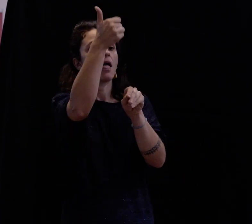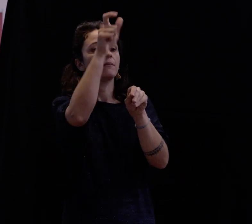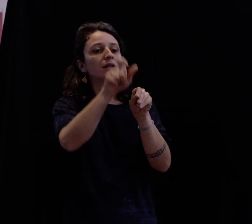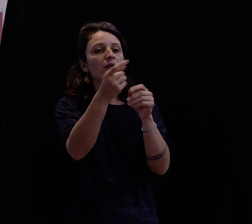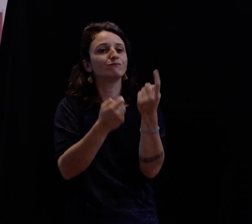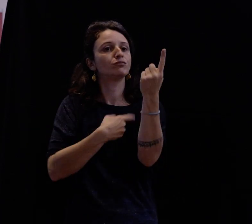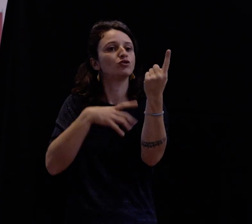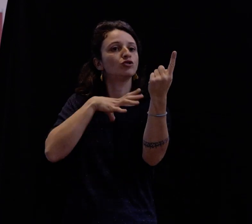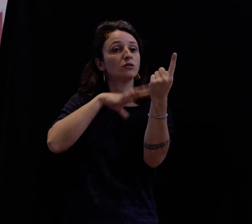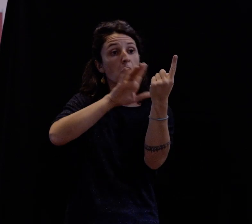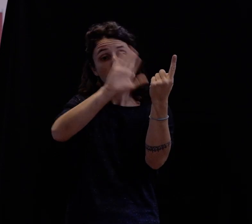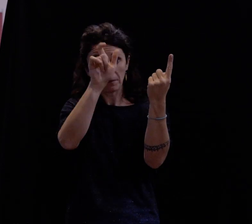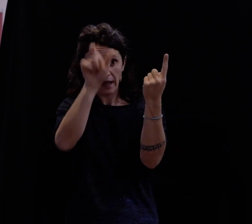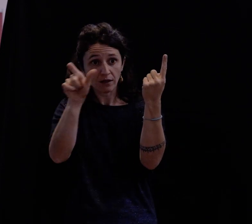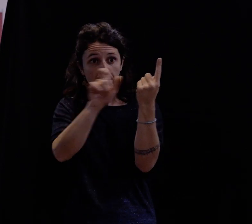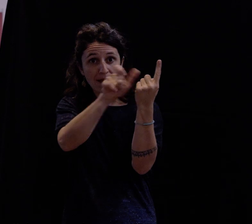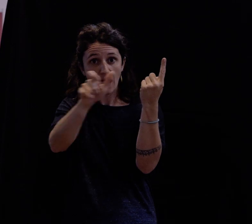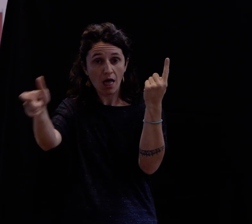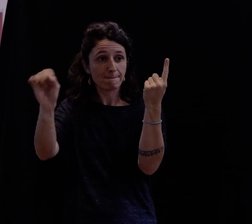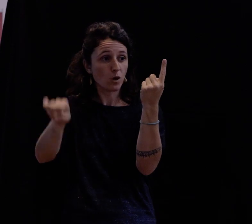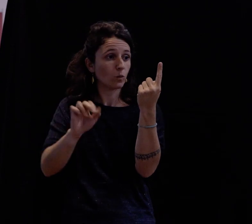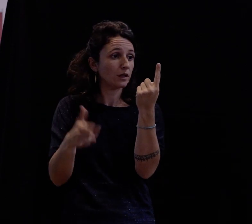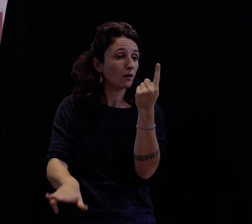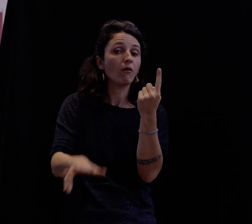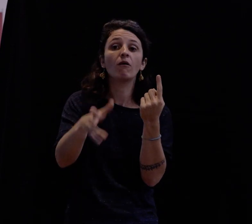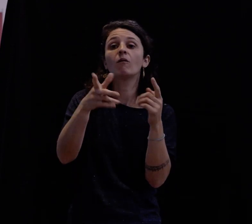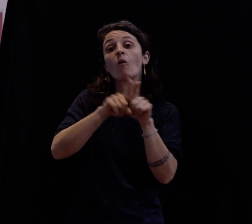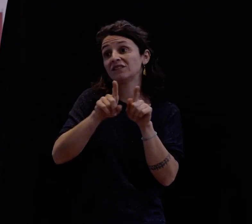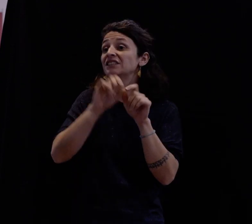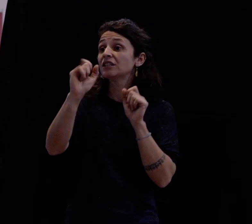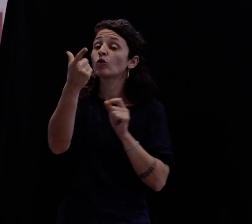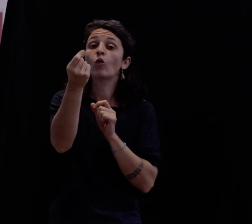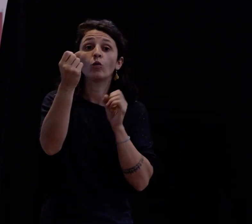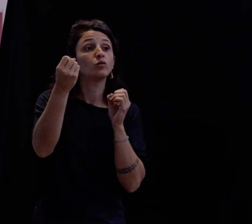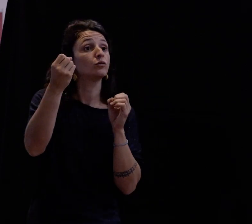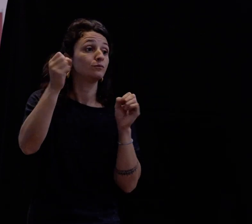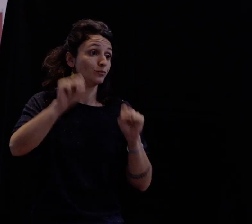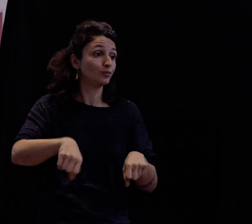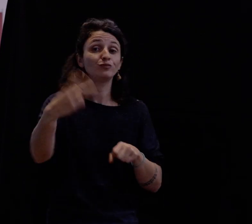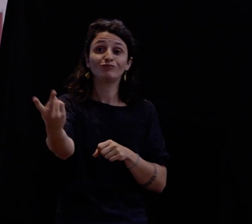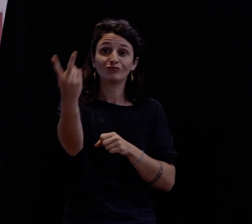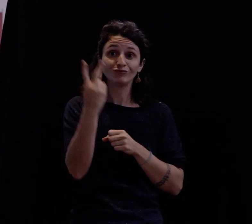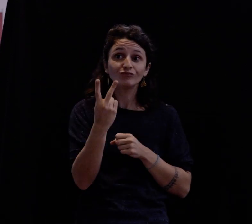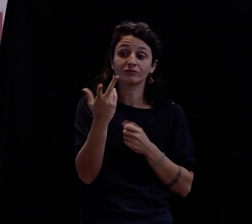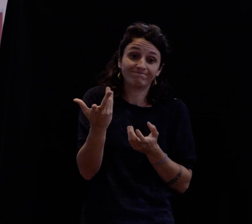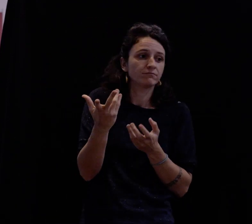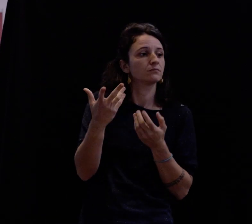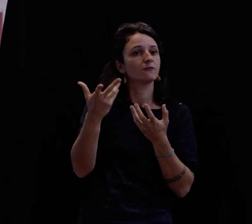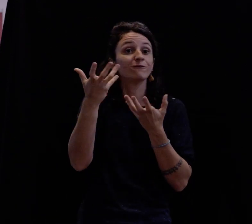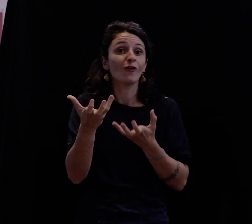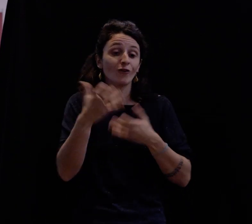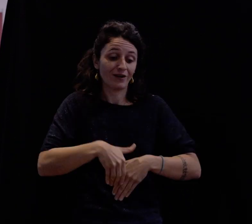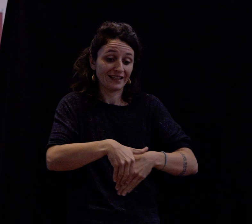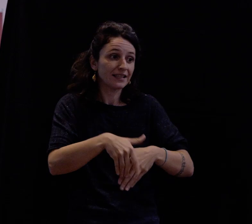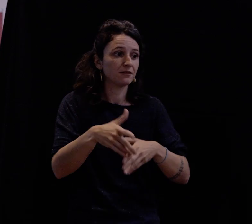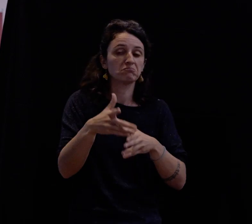Charge. Et puis, parfois, on voit les couples qui viennent nous voir et qui ont le projet d'avoir un bébé et pouvoir expliquer un petit peu comment ça va se